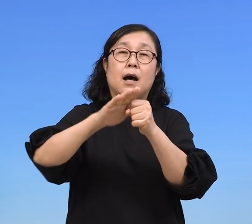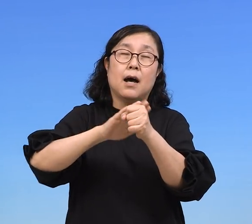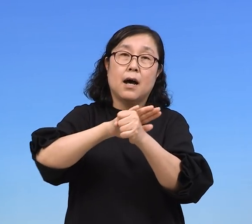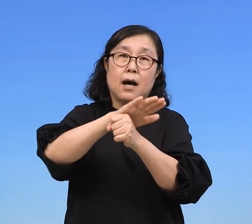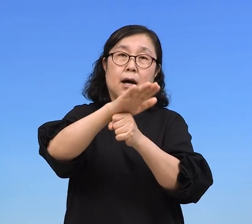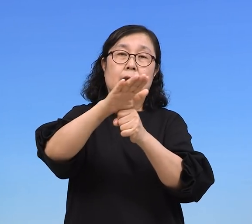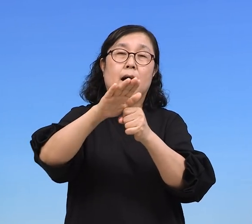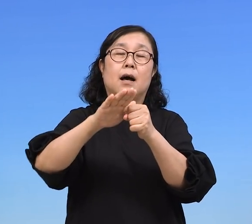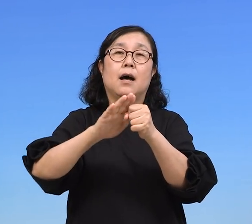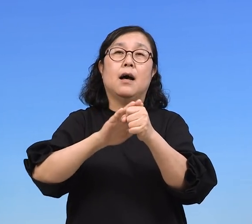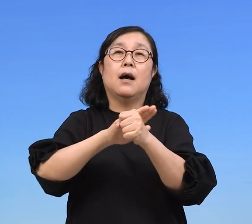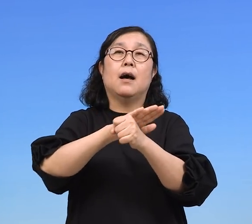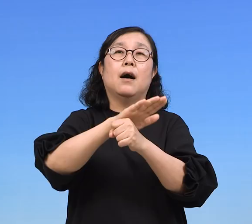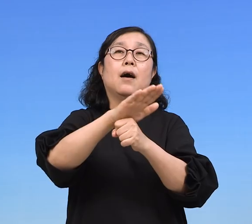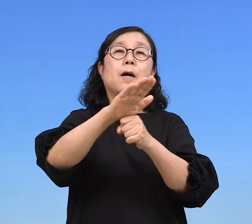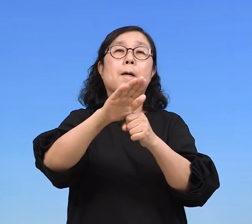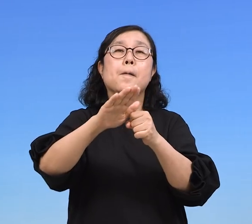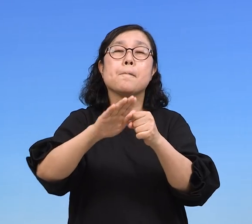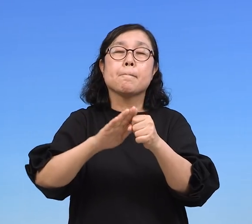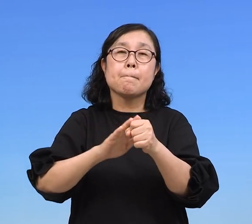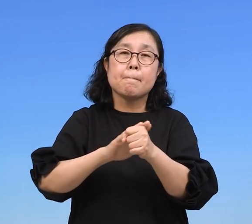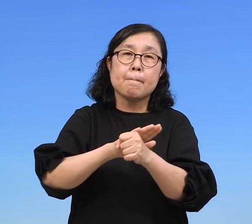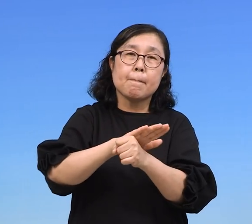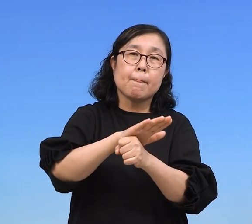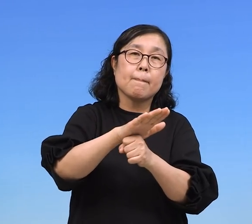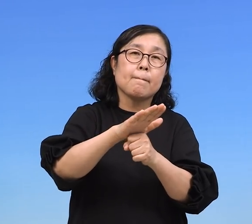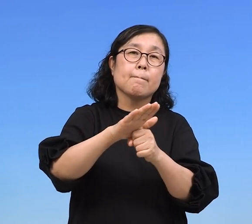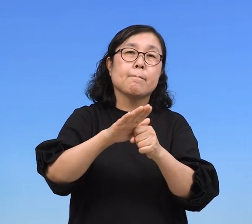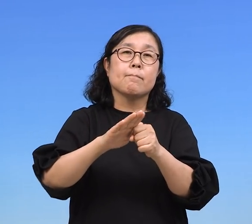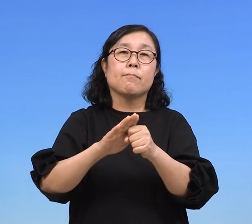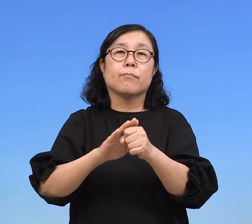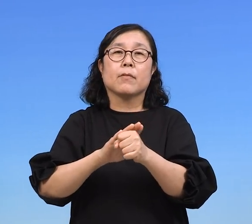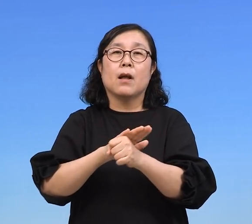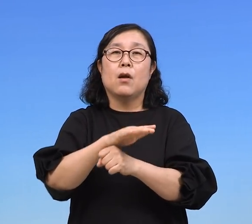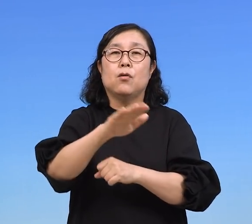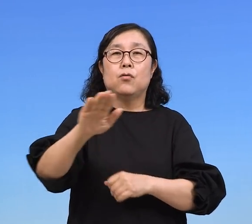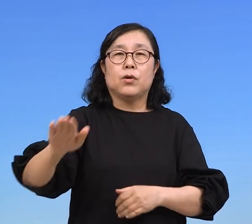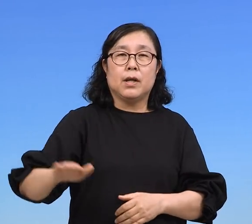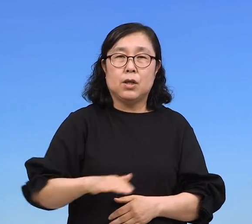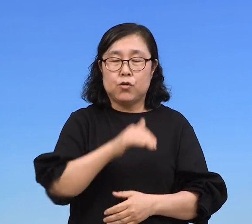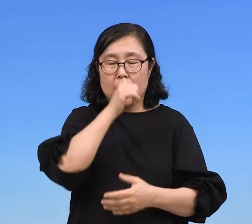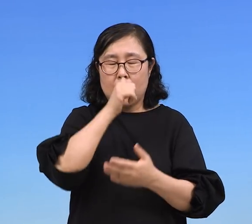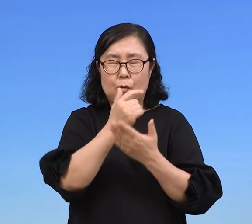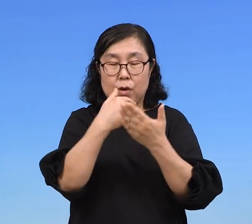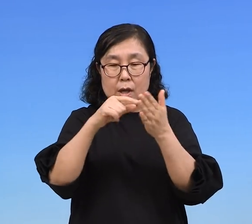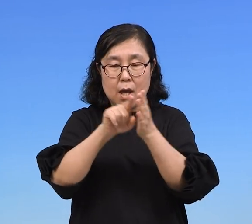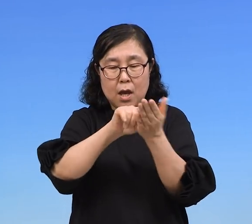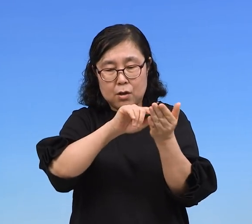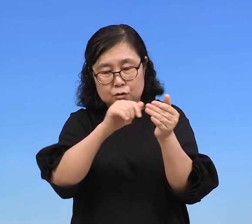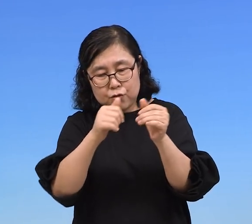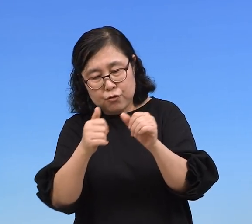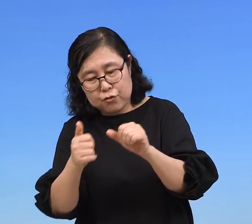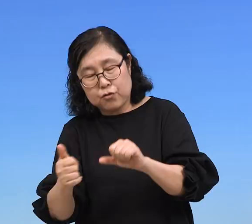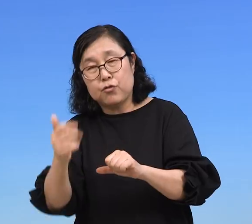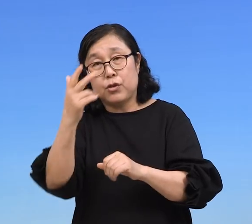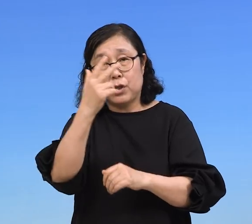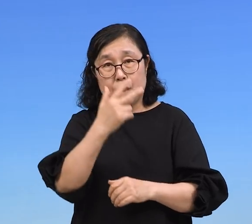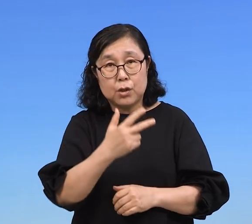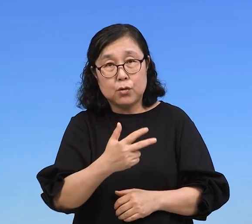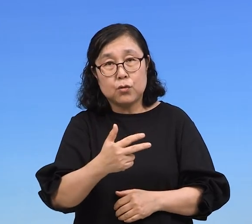십자가의 그 우리 다시 한번 마음을 담아 간절히 사모하며 우리 죄 위해 죽으신 주.